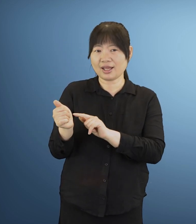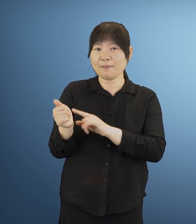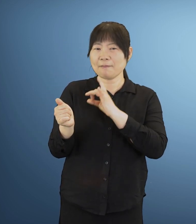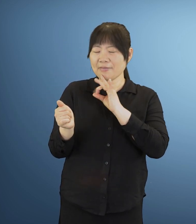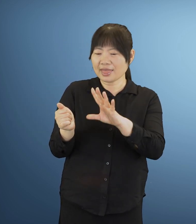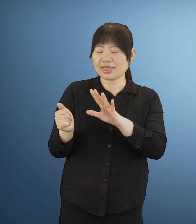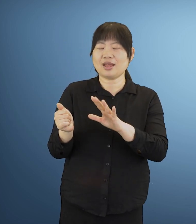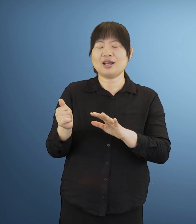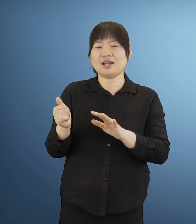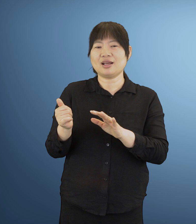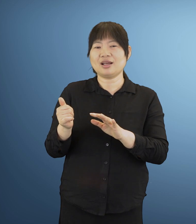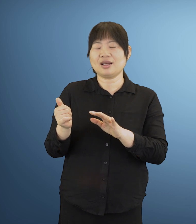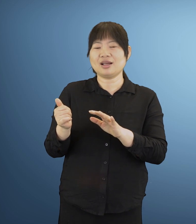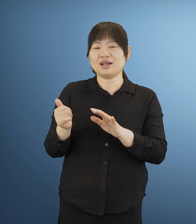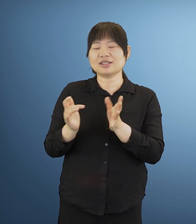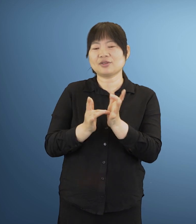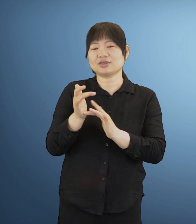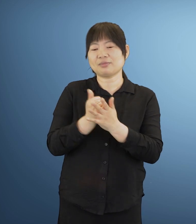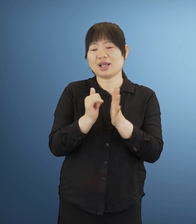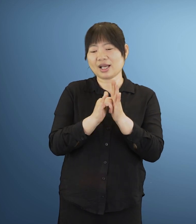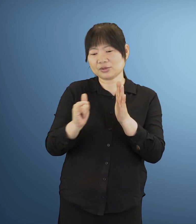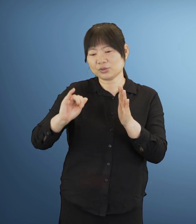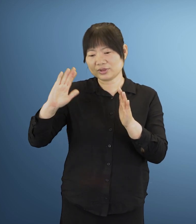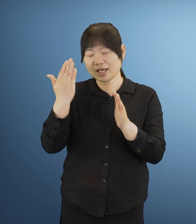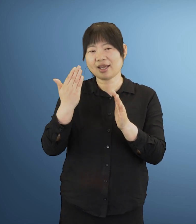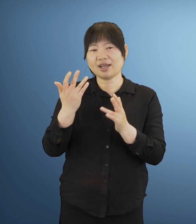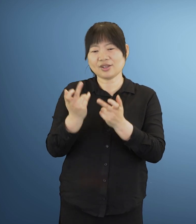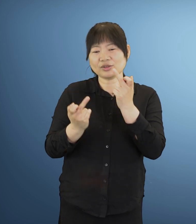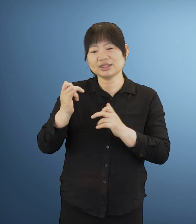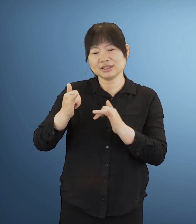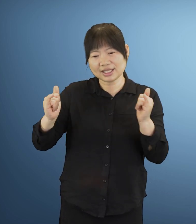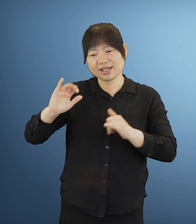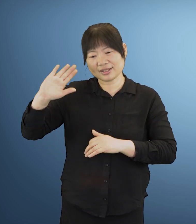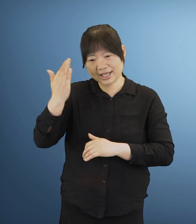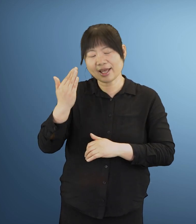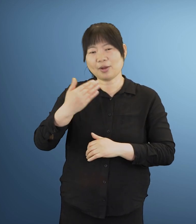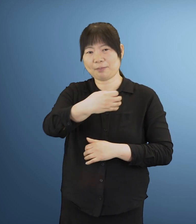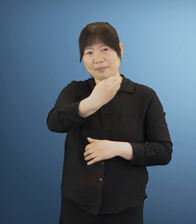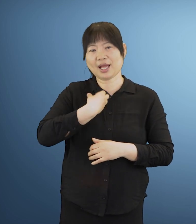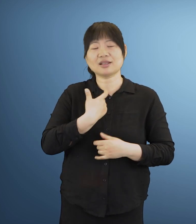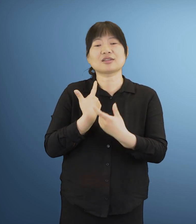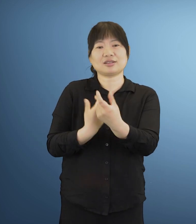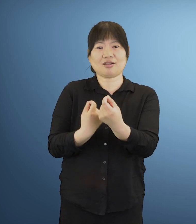내 가족이고 내 형제다. 이 얘기를 그래서 하는 겁니다.